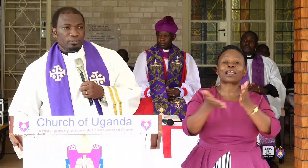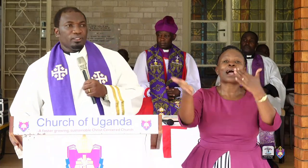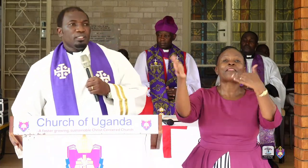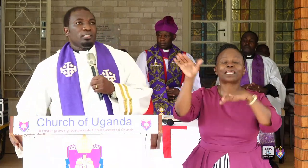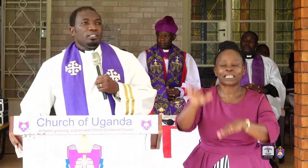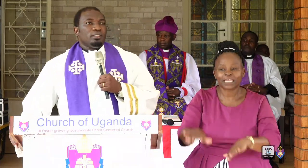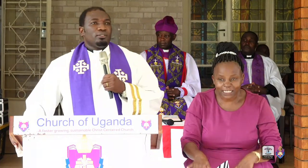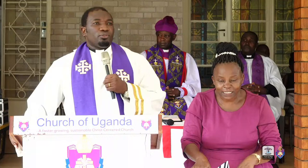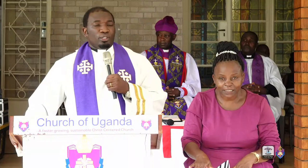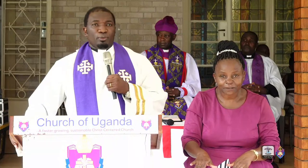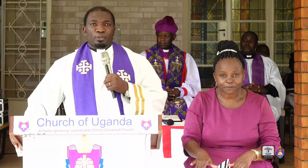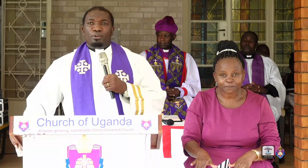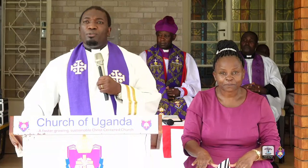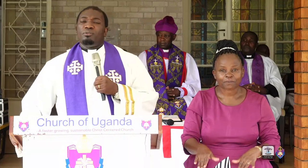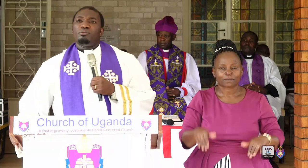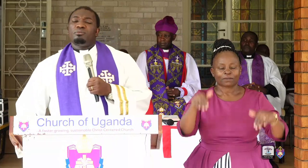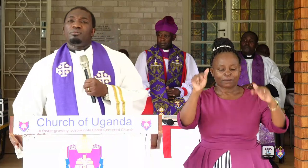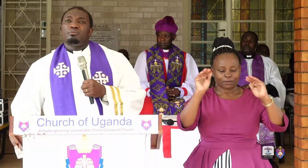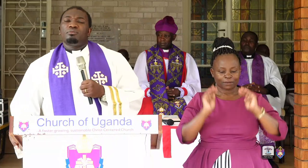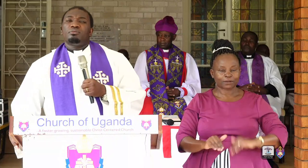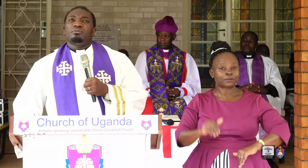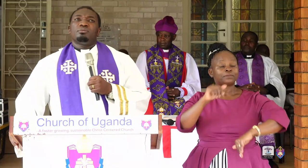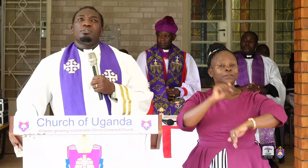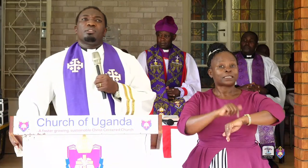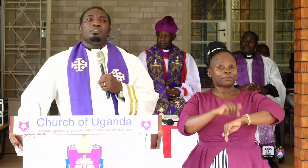n'abafu. Tuli mu biro